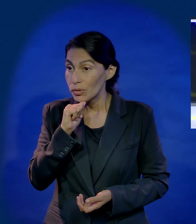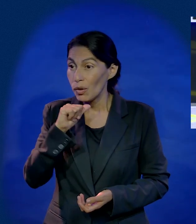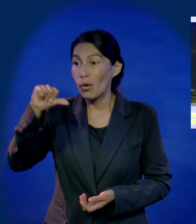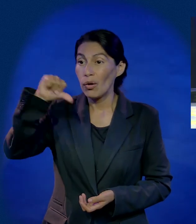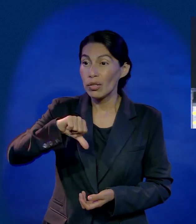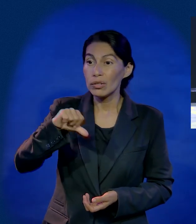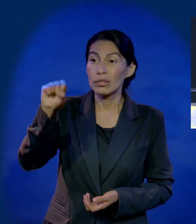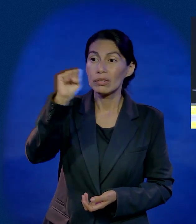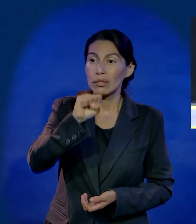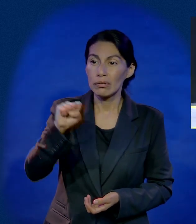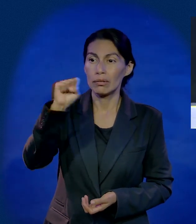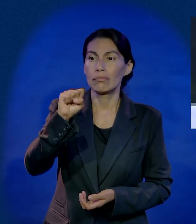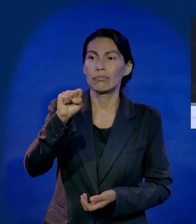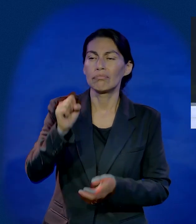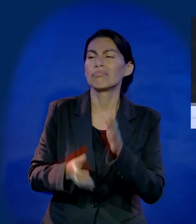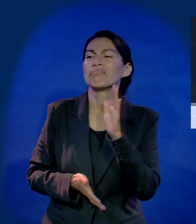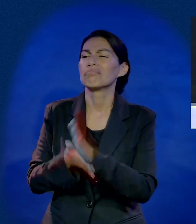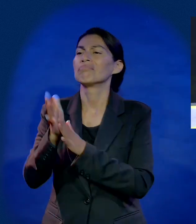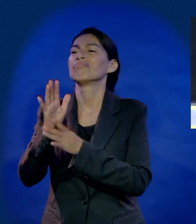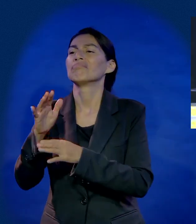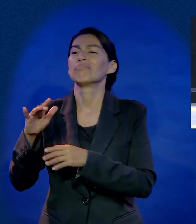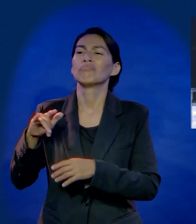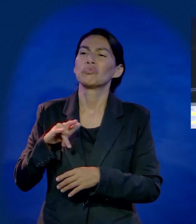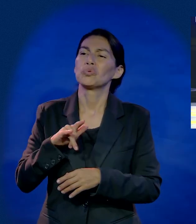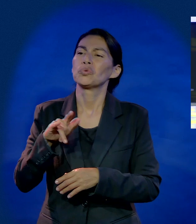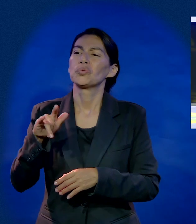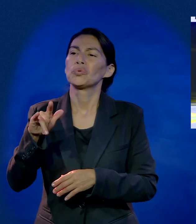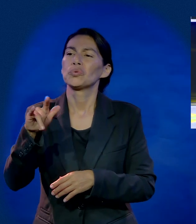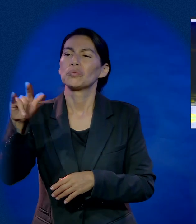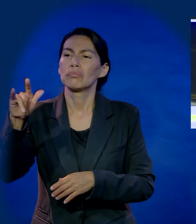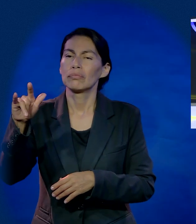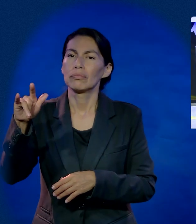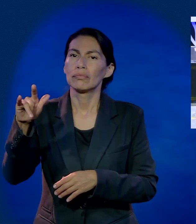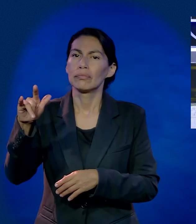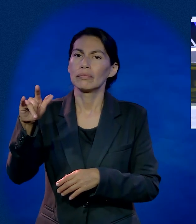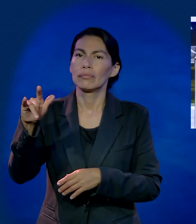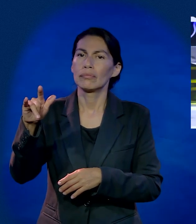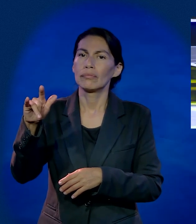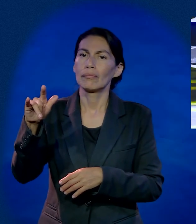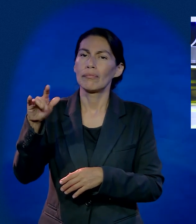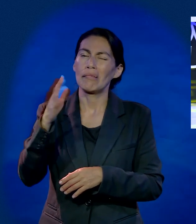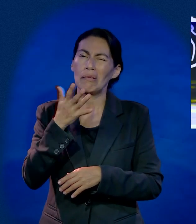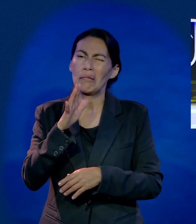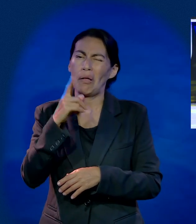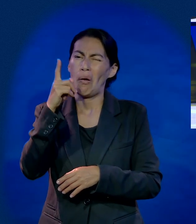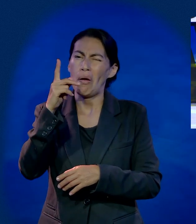ocurrió fue decirle, no podemos, porque hoy es sábado. Y seguí.